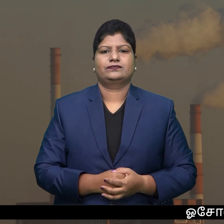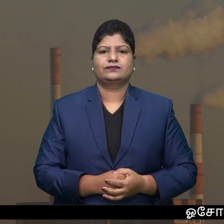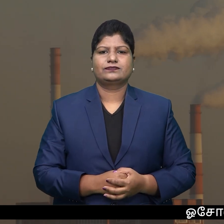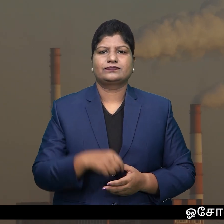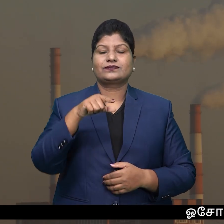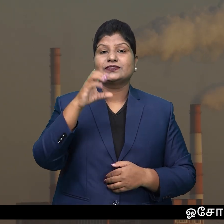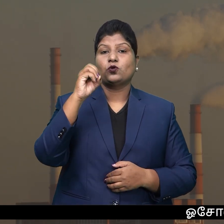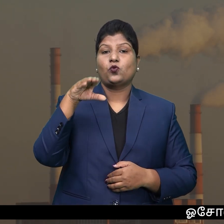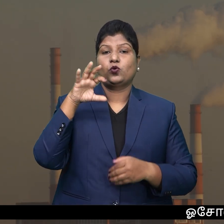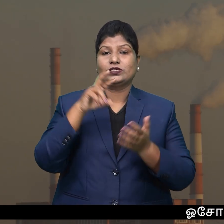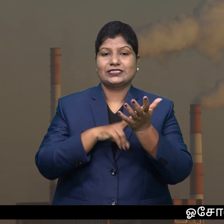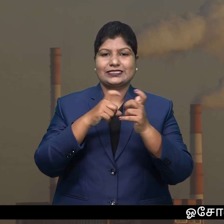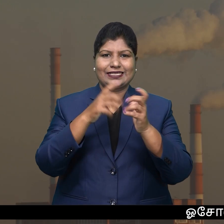ஓசோன் சிதைவு,